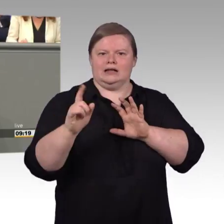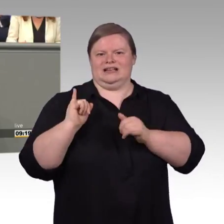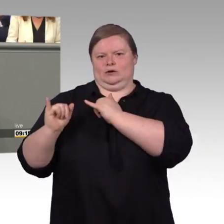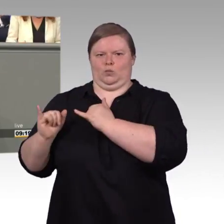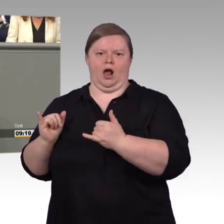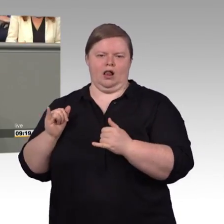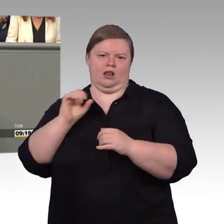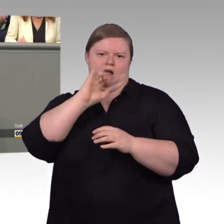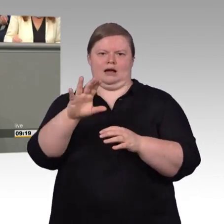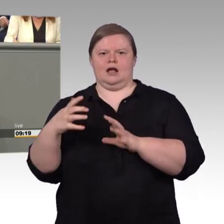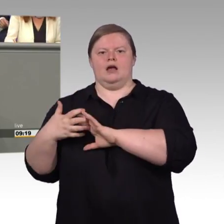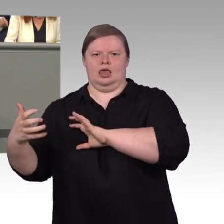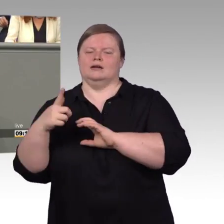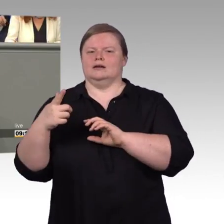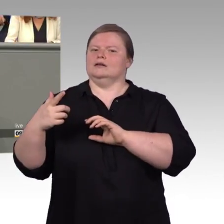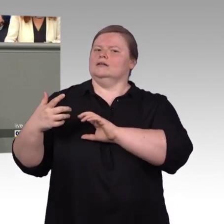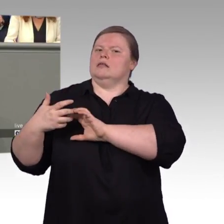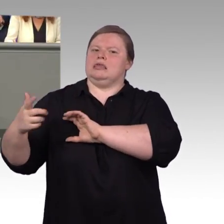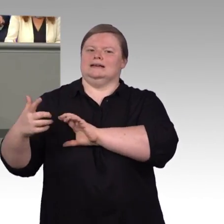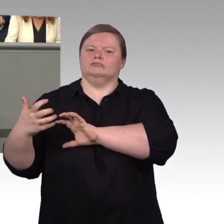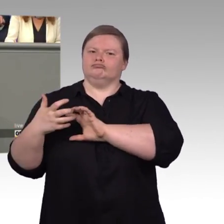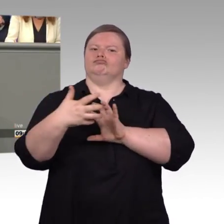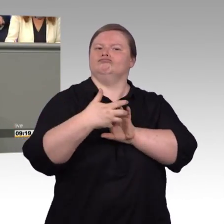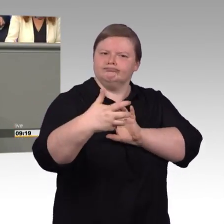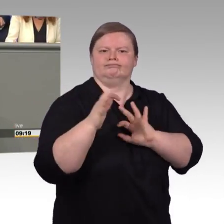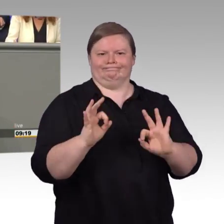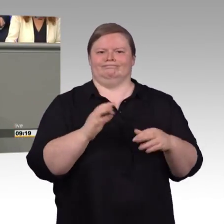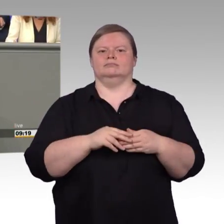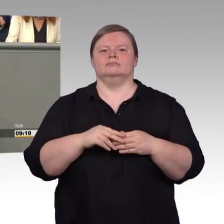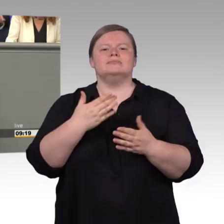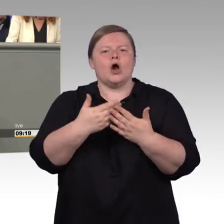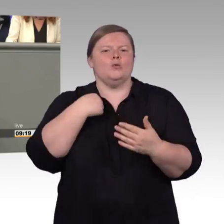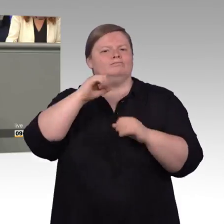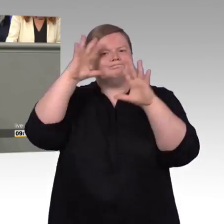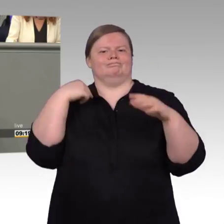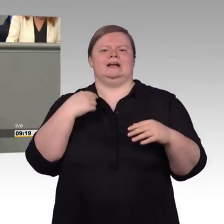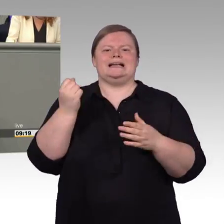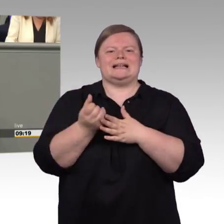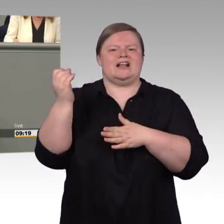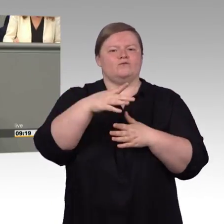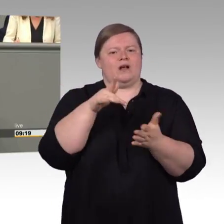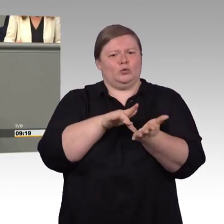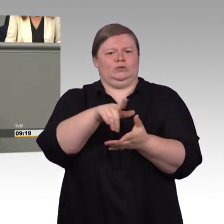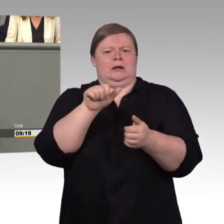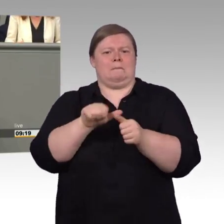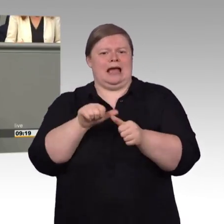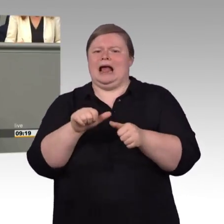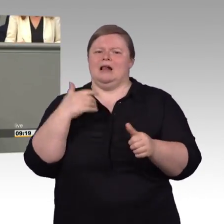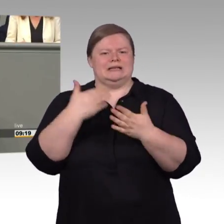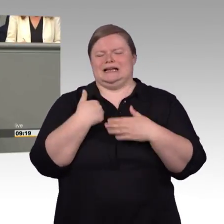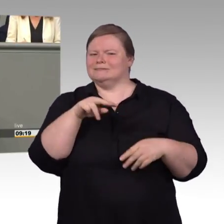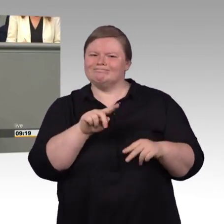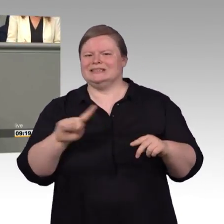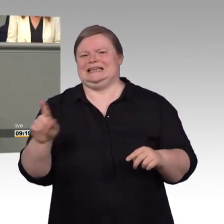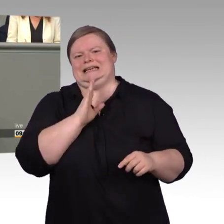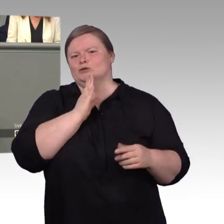wird. In diesem Falle werden wir unmittelbar danach einen sorgfältig ausgearbeiteten eigenen Entwurf